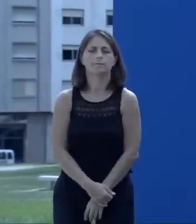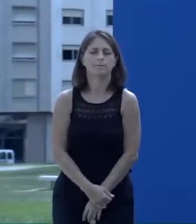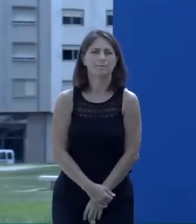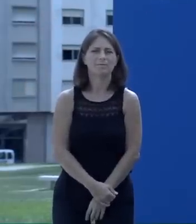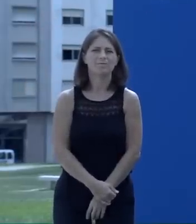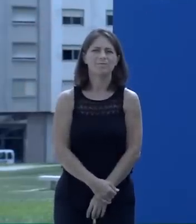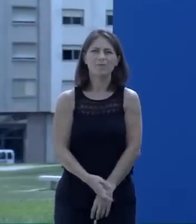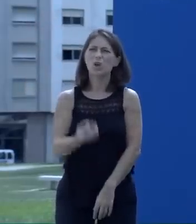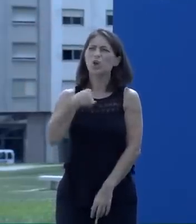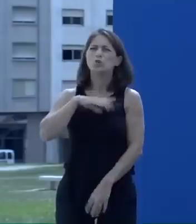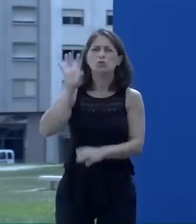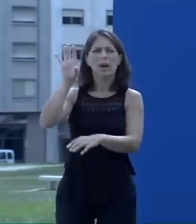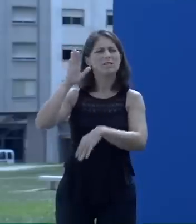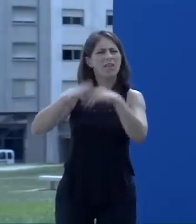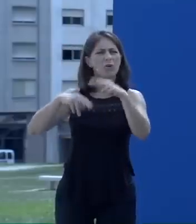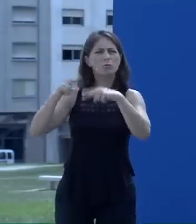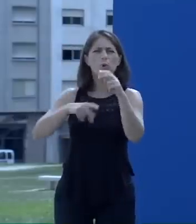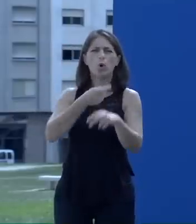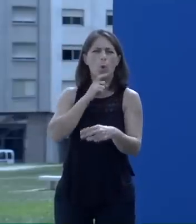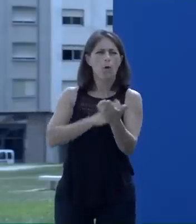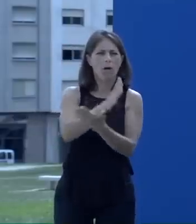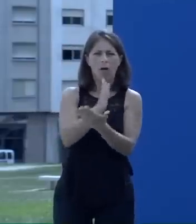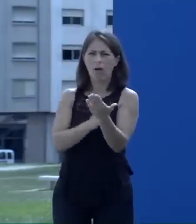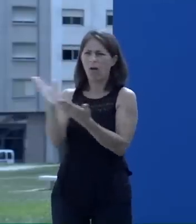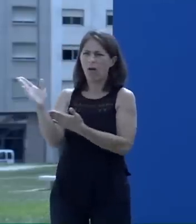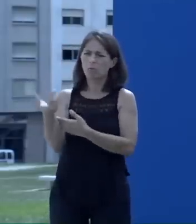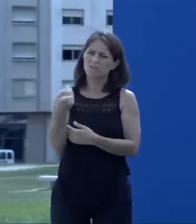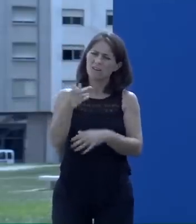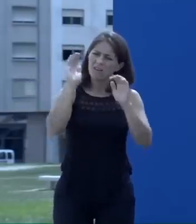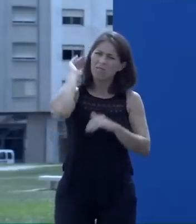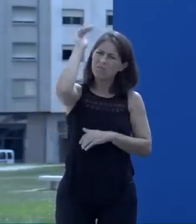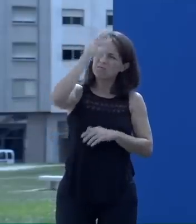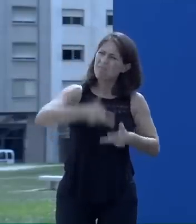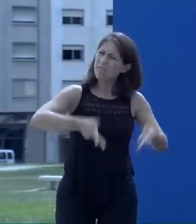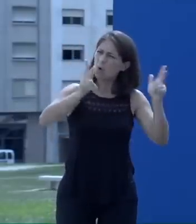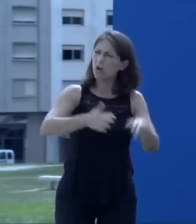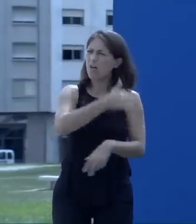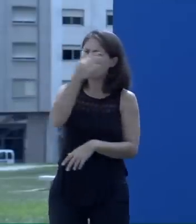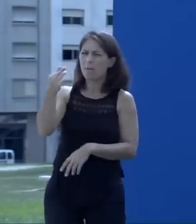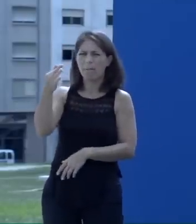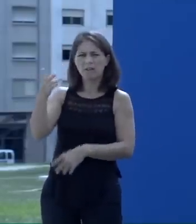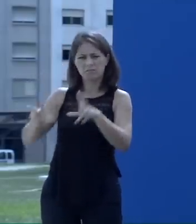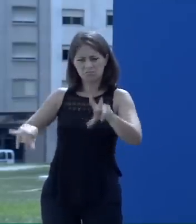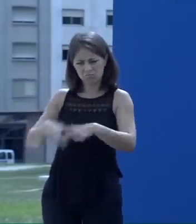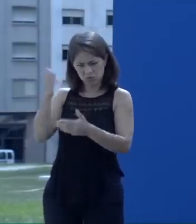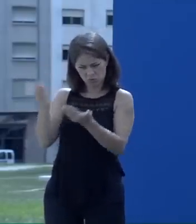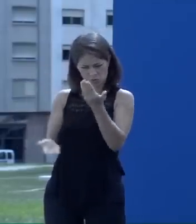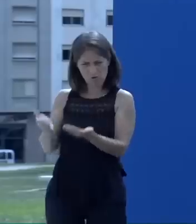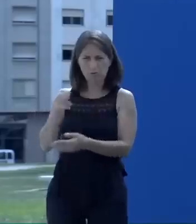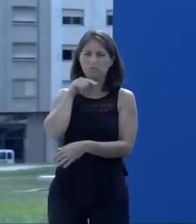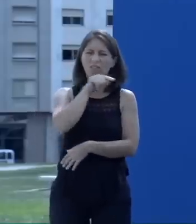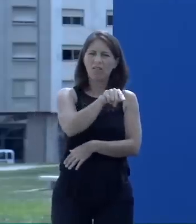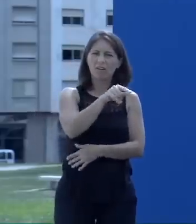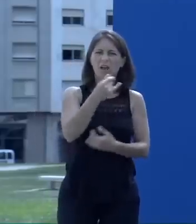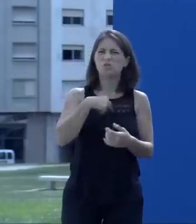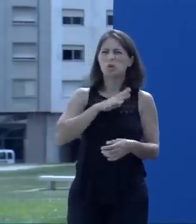E construímos o país en dúas claves, de democracia e de xustiza social. En clave de democracia, non nos abonda votar